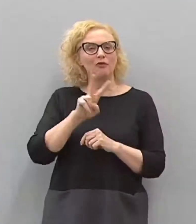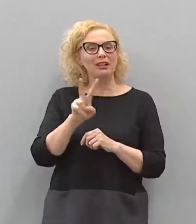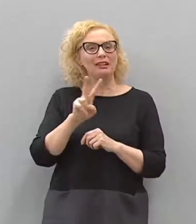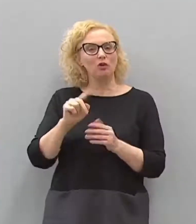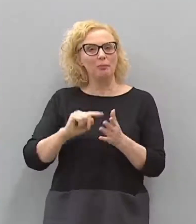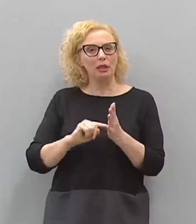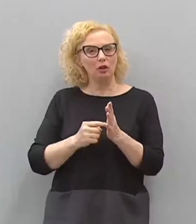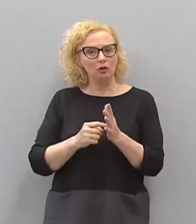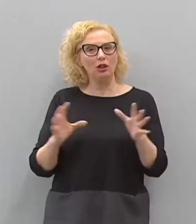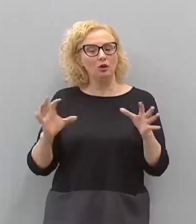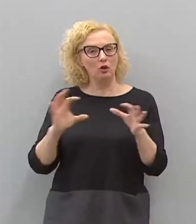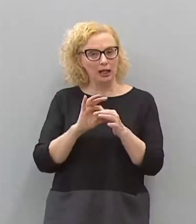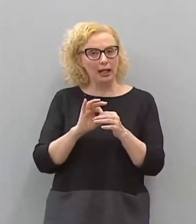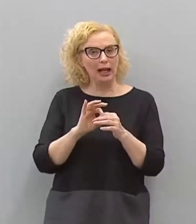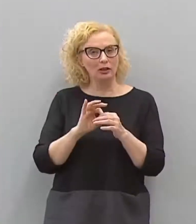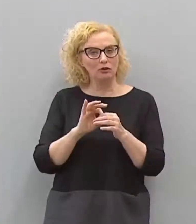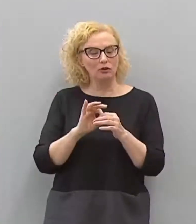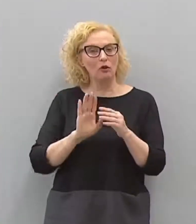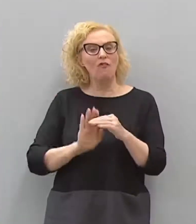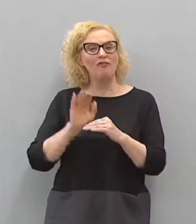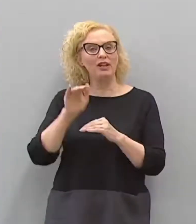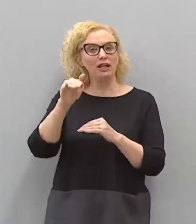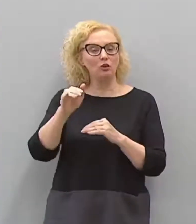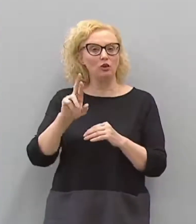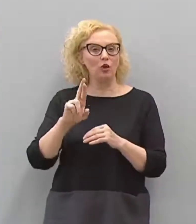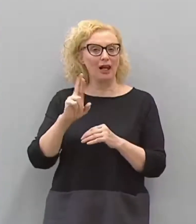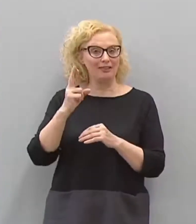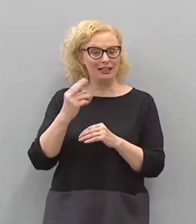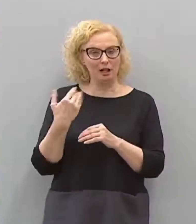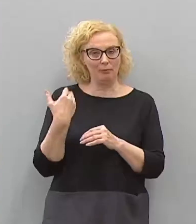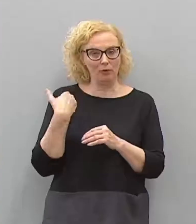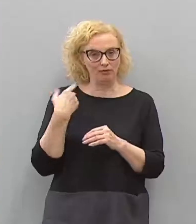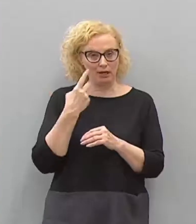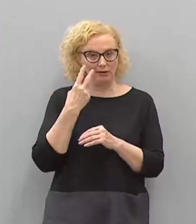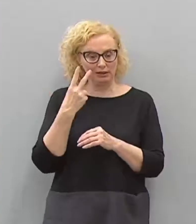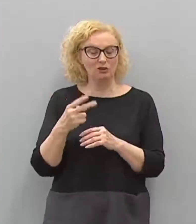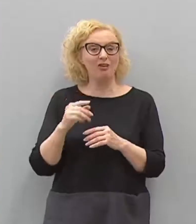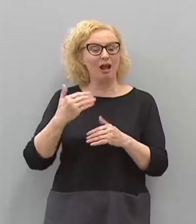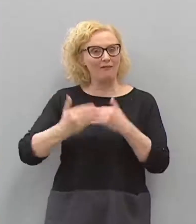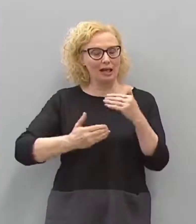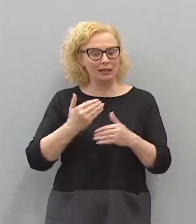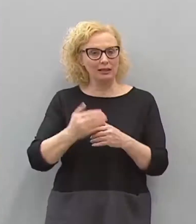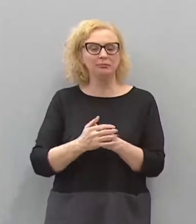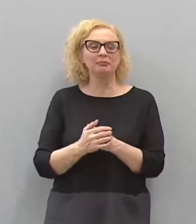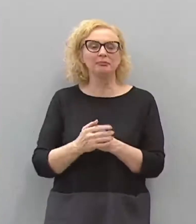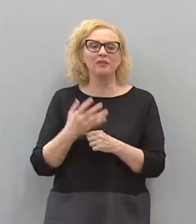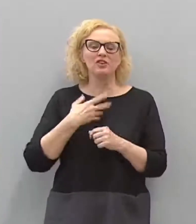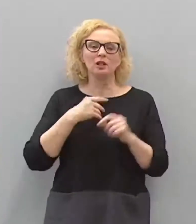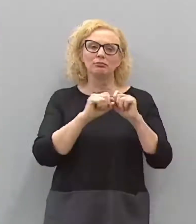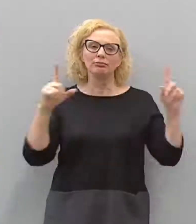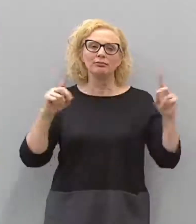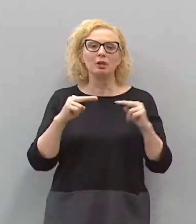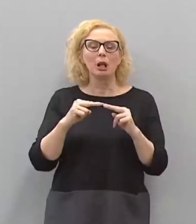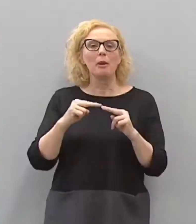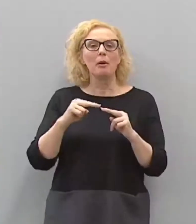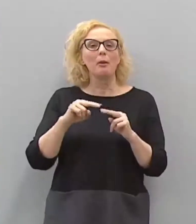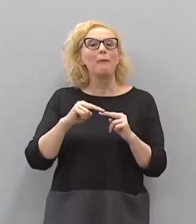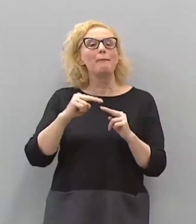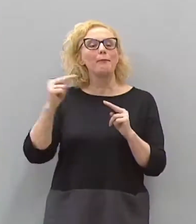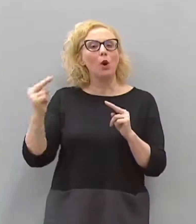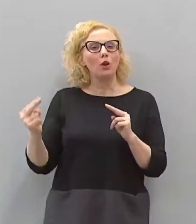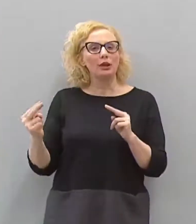sempre quello del viadotto di ravina di prima andiamo avanti mentre questo invece un altro ponte è il ponte